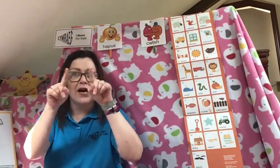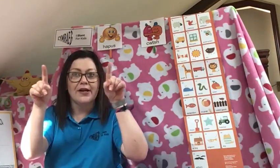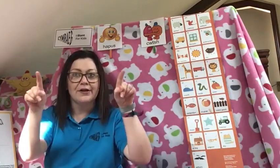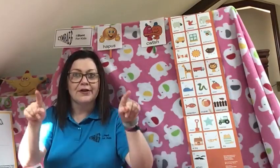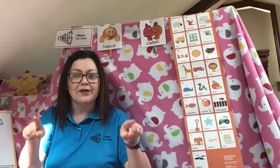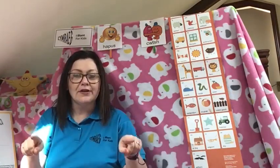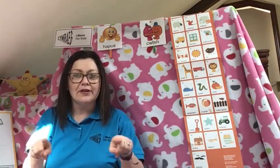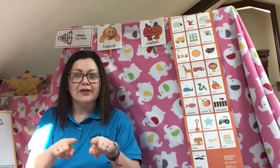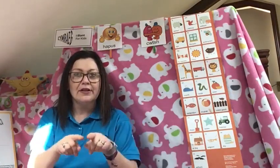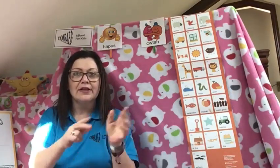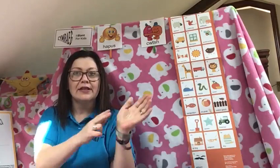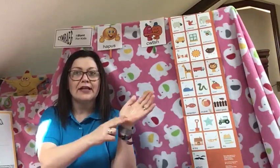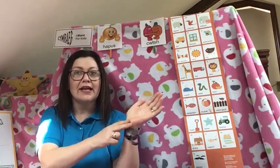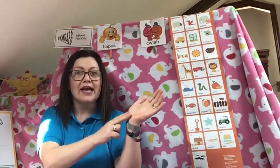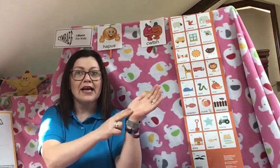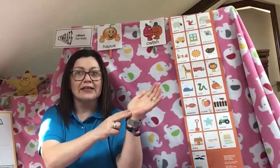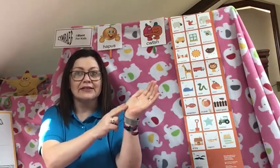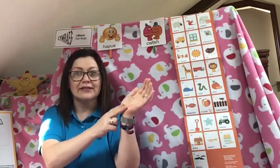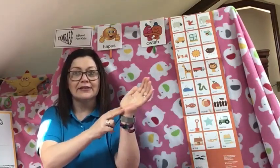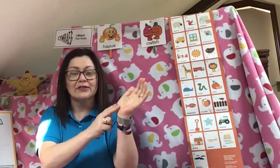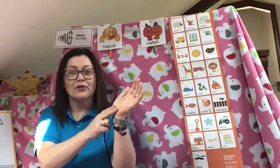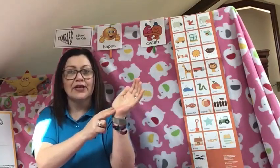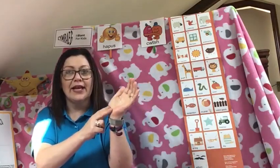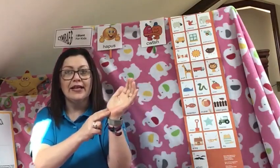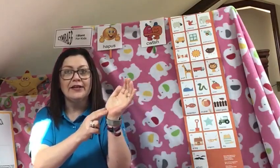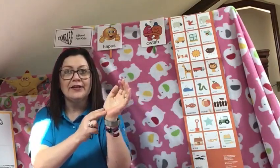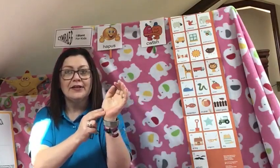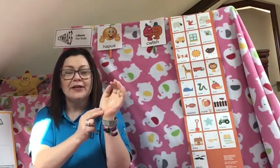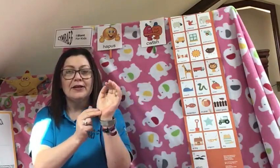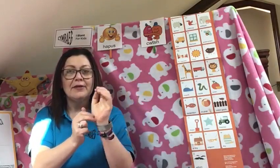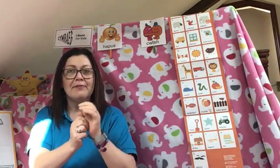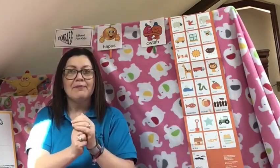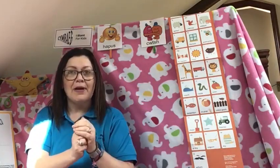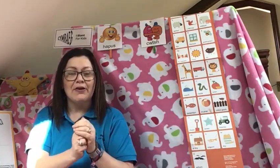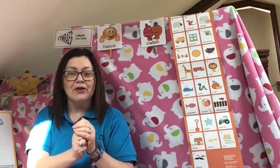sgwar glas. Okay. Barod.